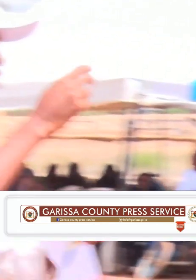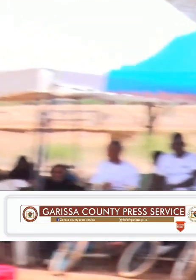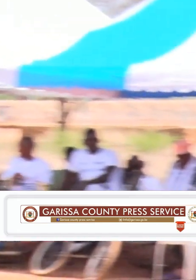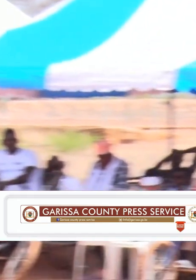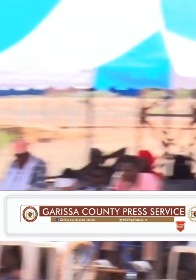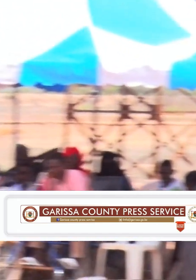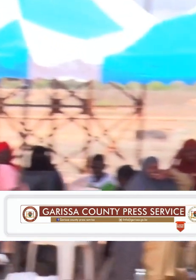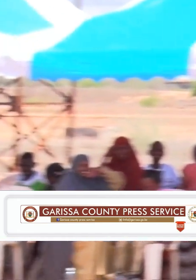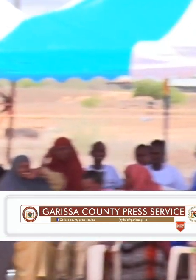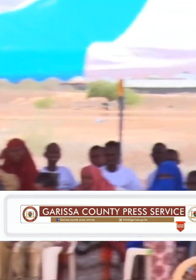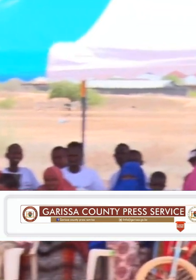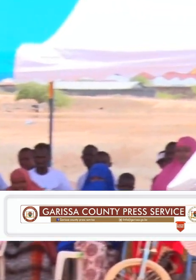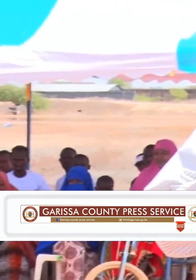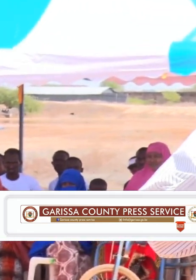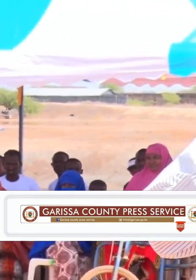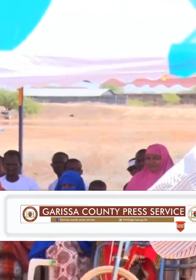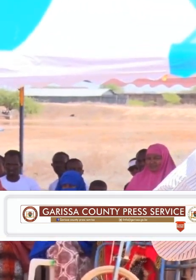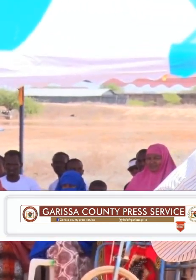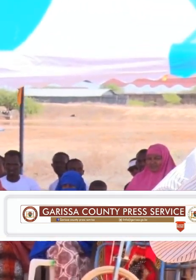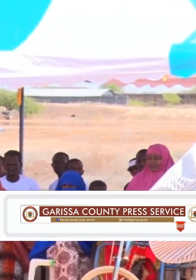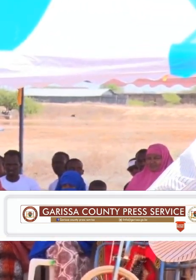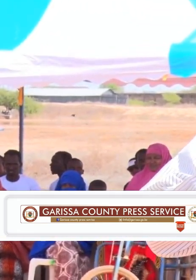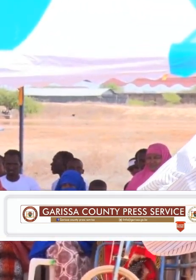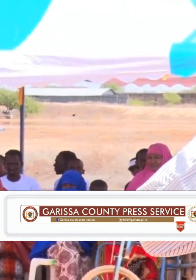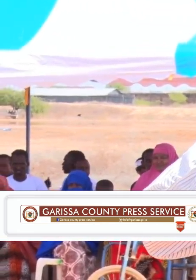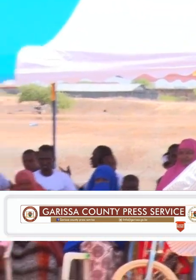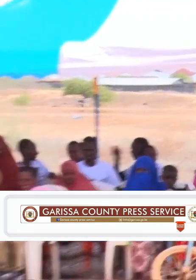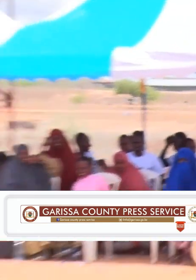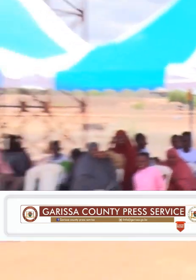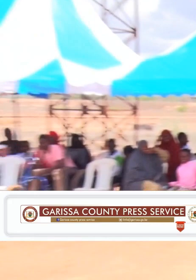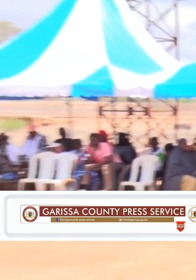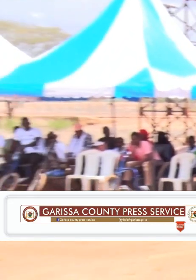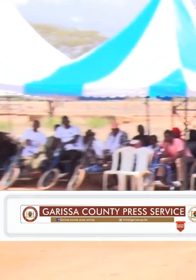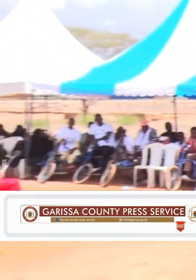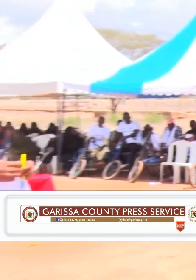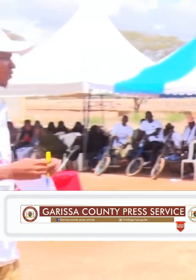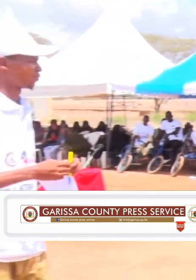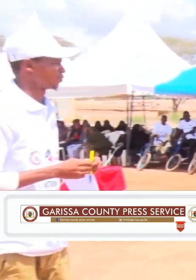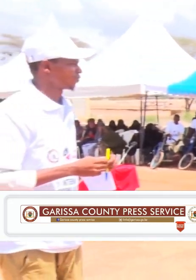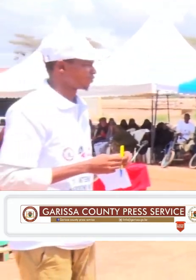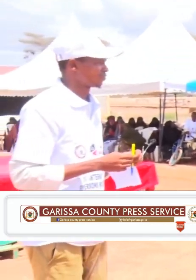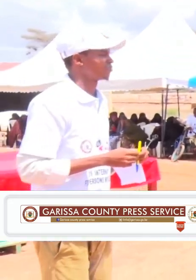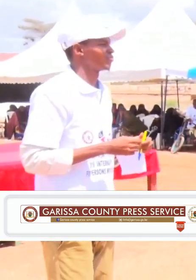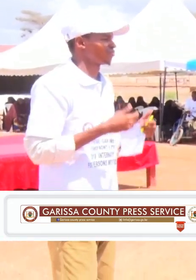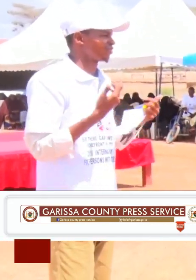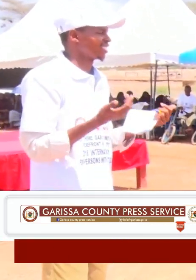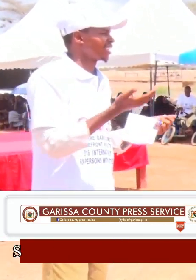Waxaa ka mid ah meelaha serviceka ugu baahanahay kambiga booliista, isbitaalka iyo iskoolaha.